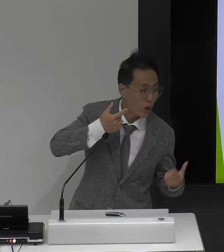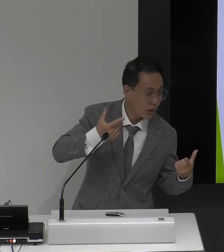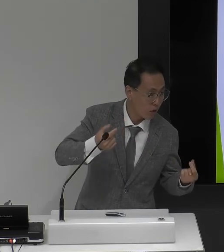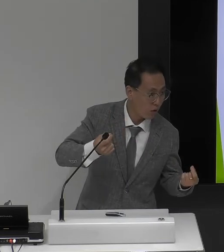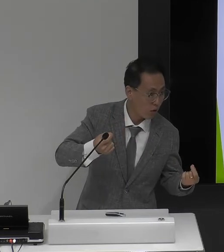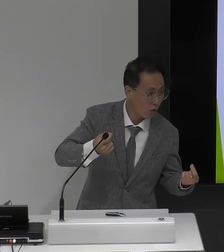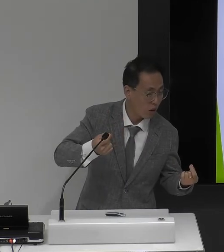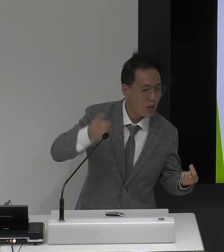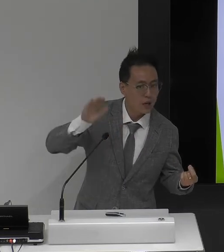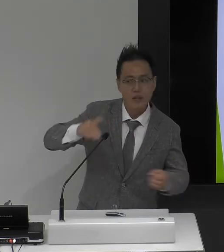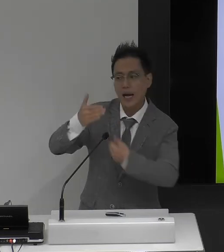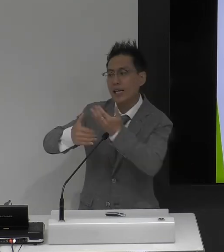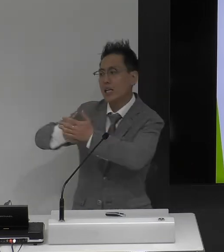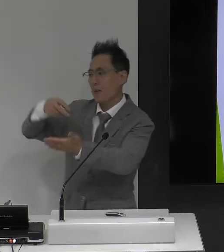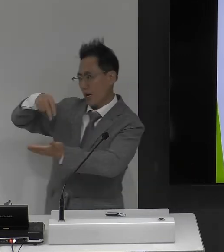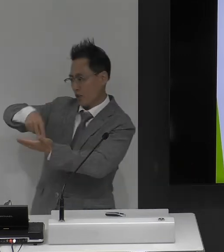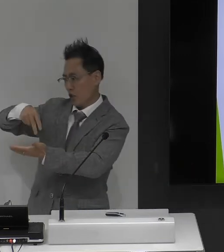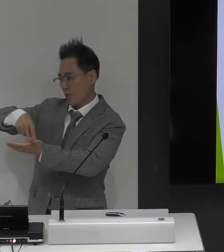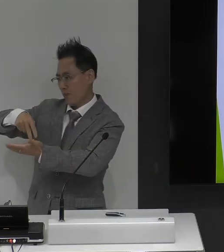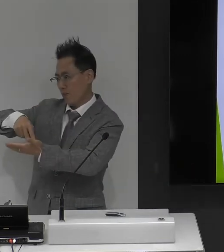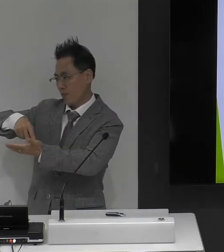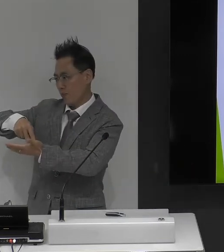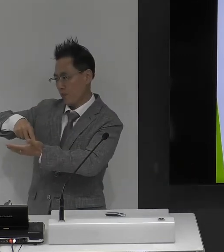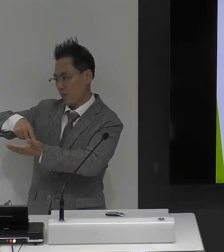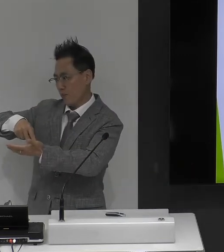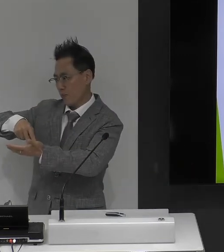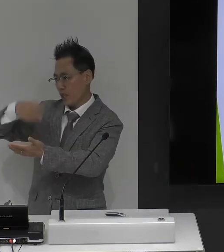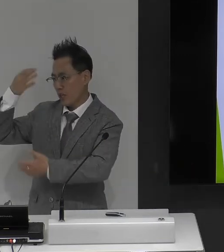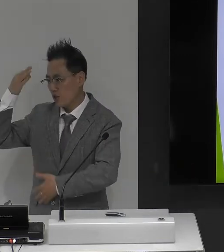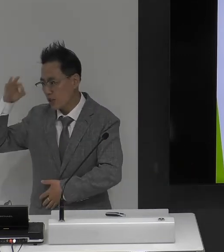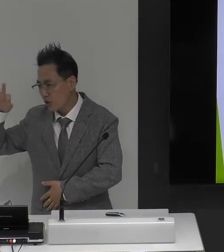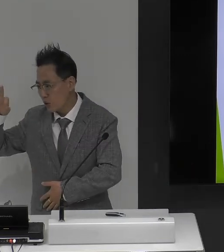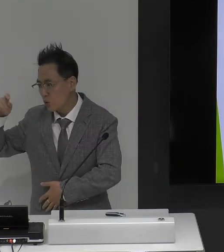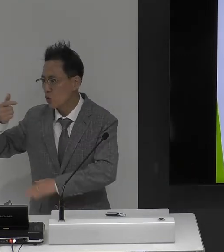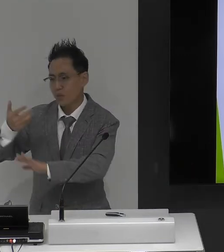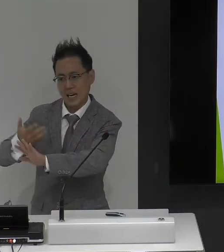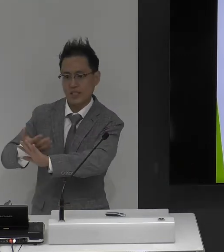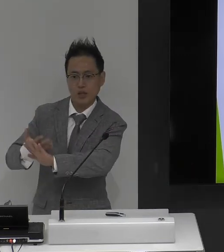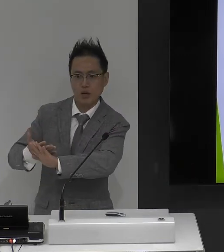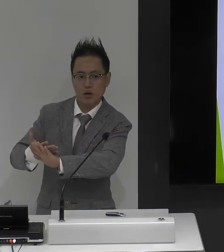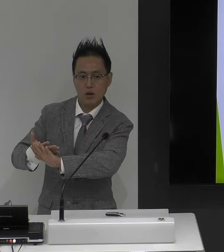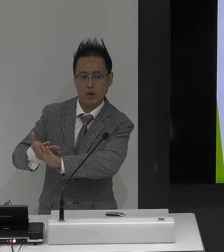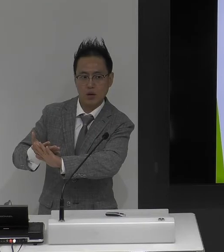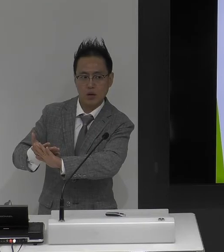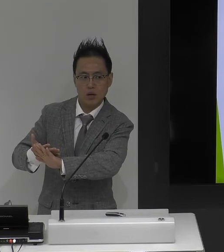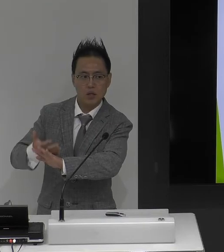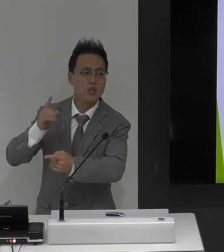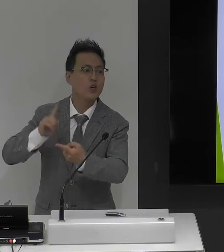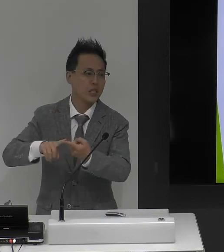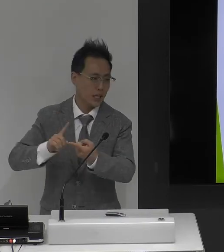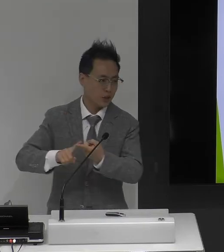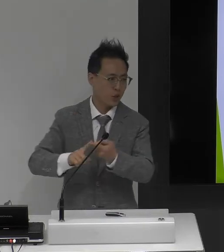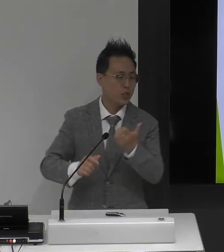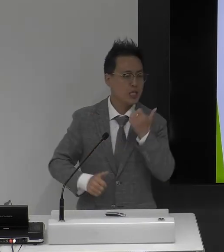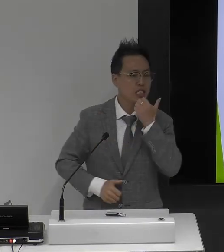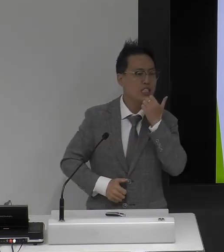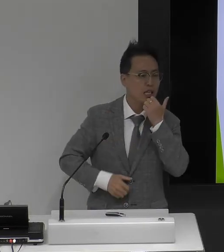같아요. 근데 하나님의 관점 인정하신 거는 좀 달랐어요. 그것에 대해서